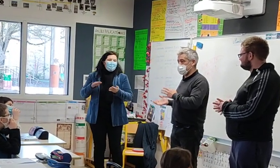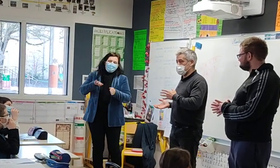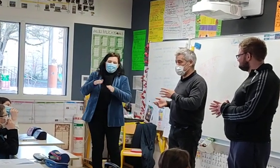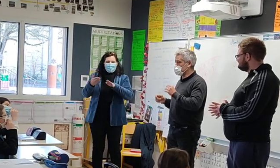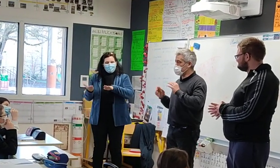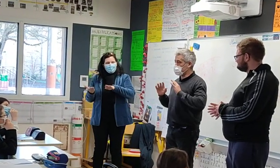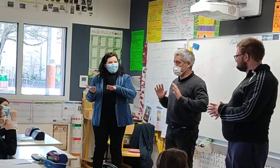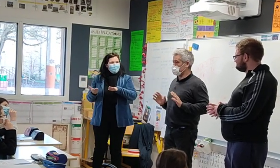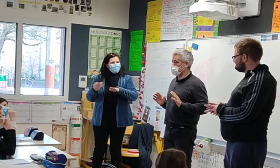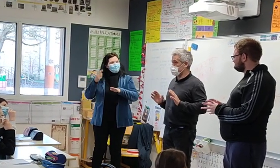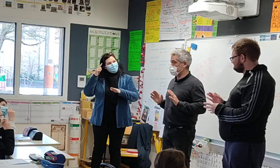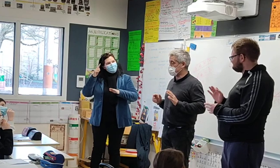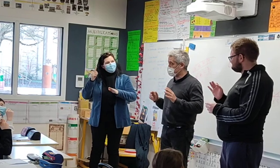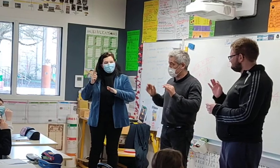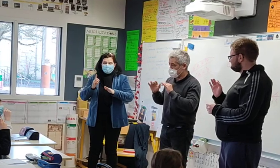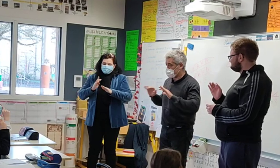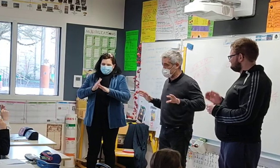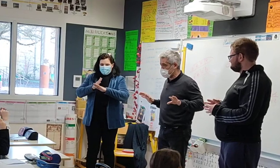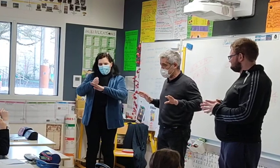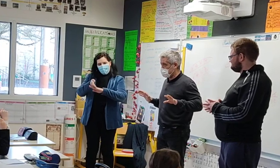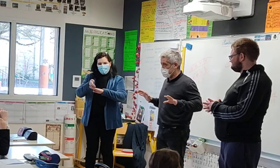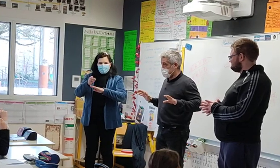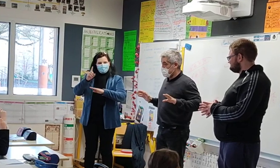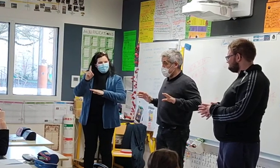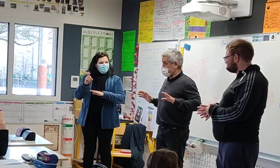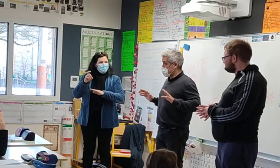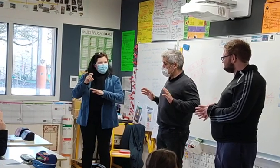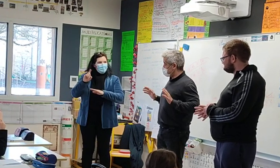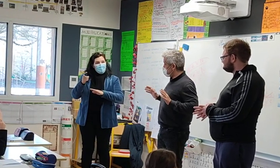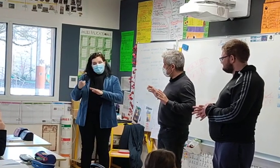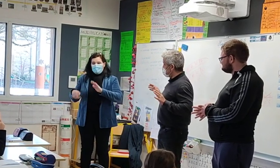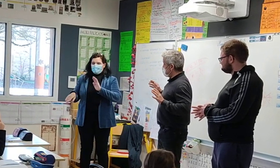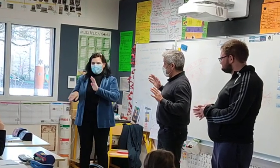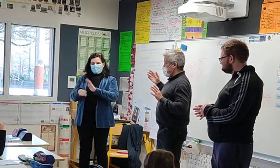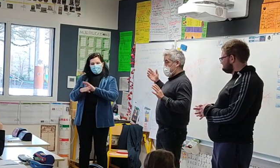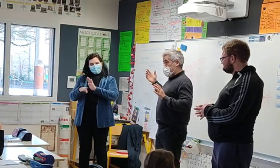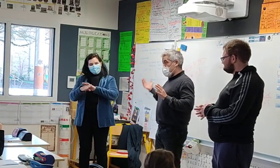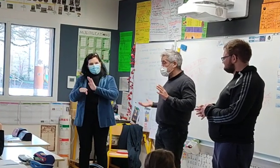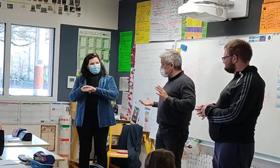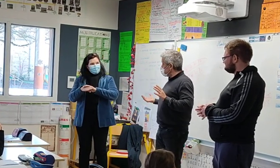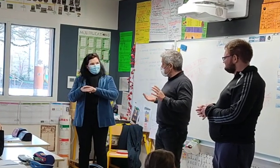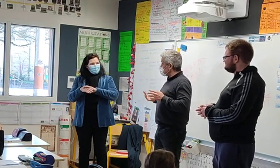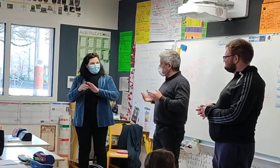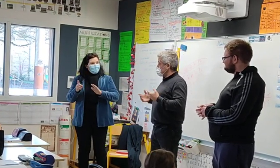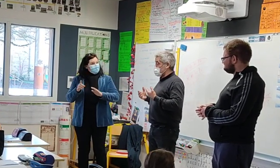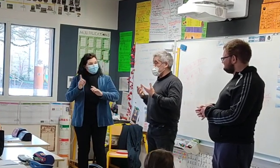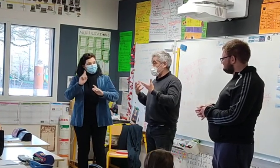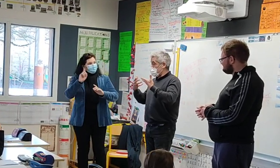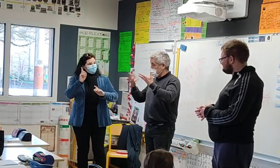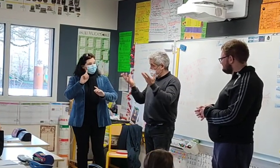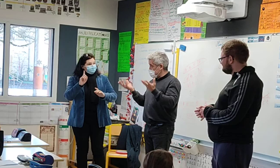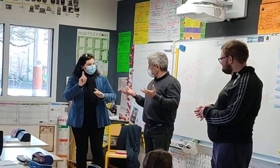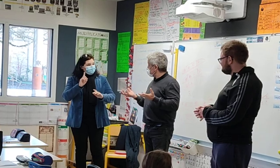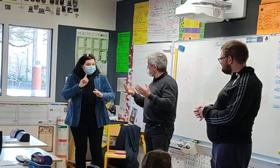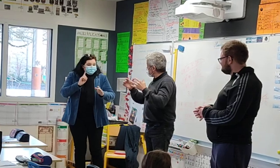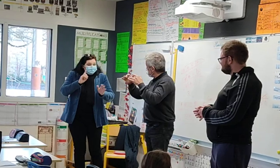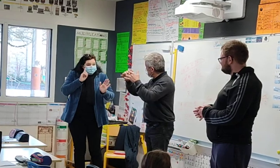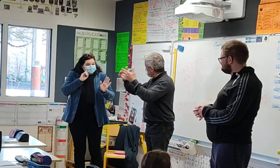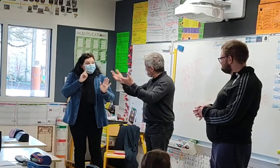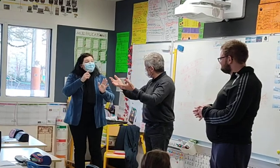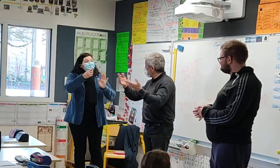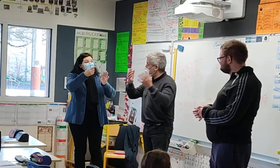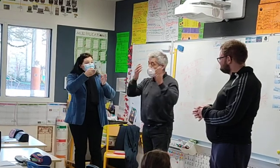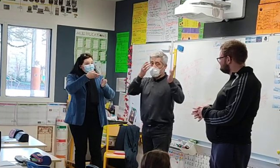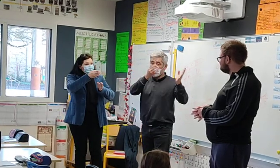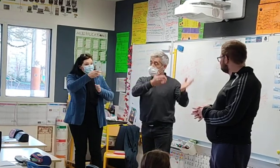traductrice. Juste pour l'introduction, parce qu'après moi je sors, et je laisse faire Anne aussi peut-être, qui a des choses à vous raconter sur la